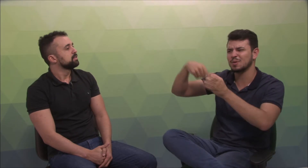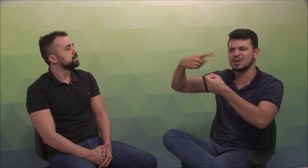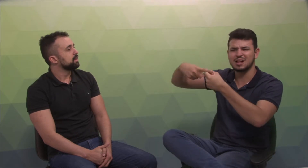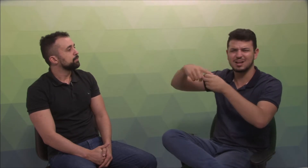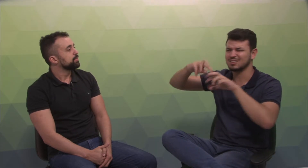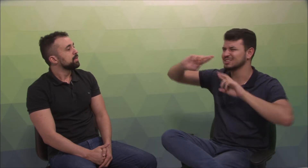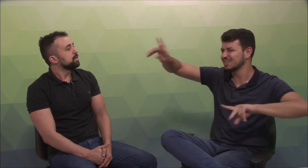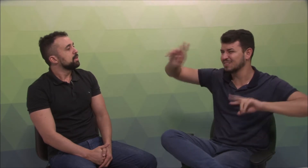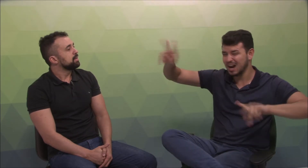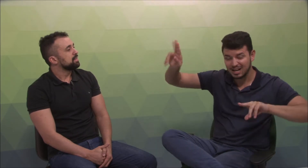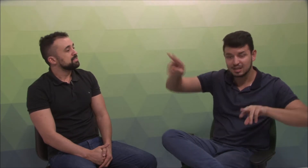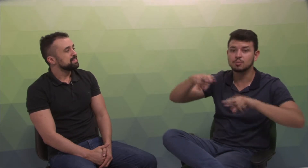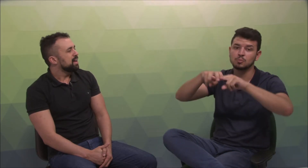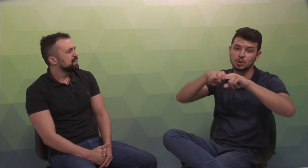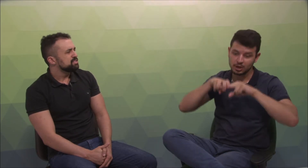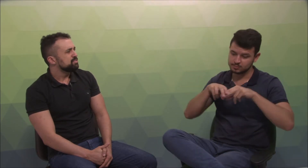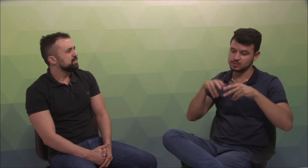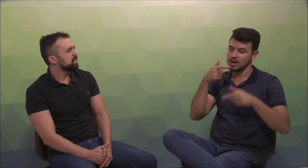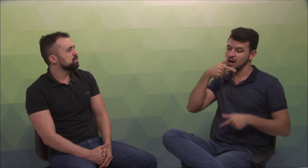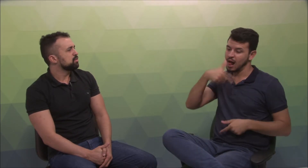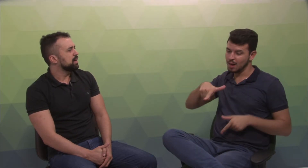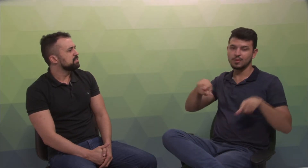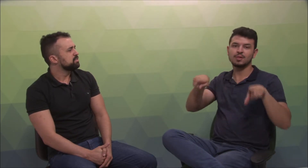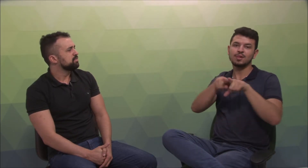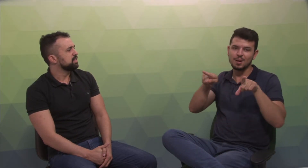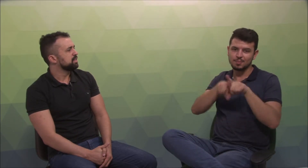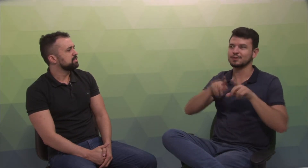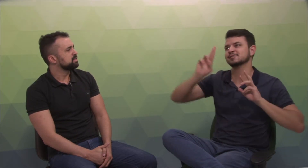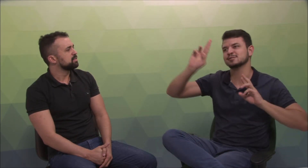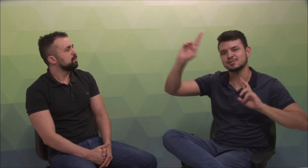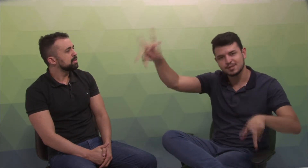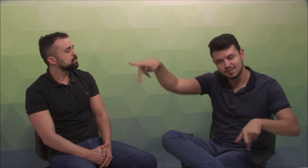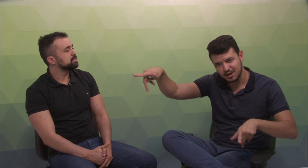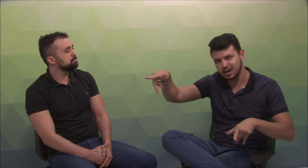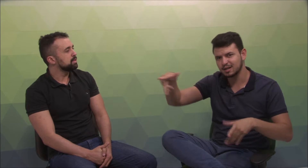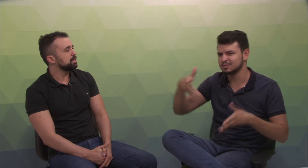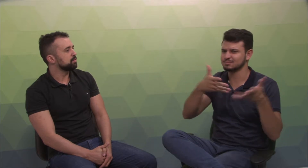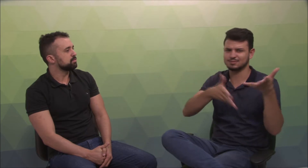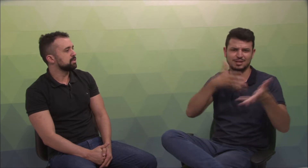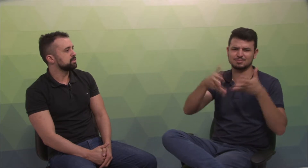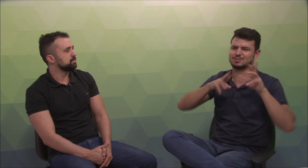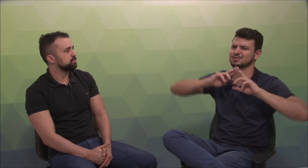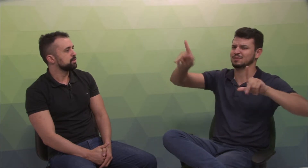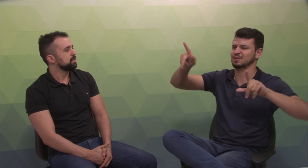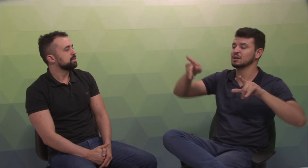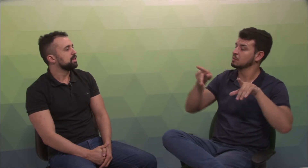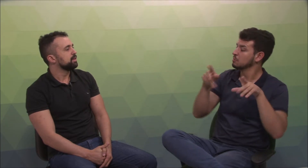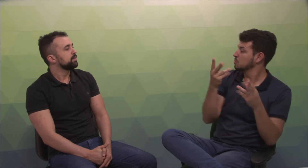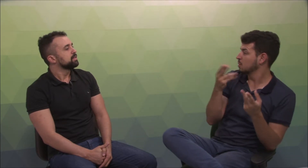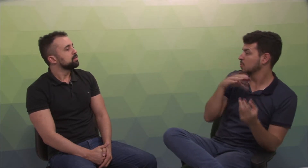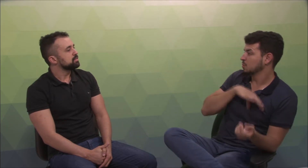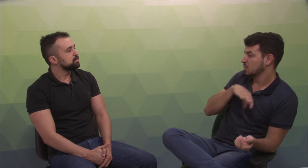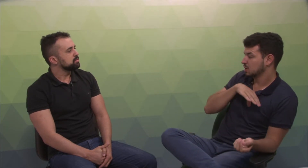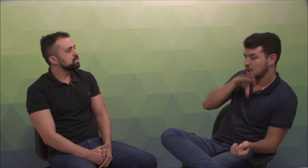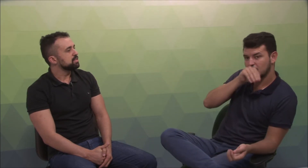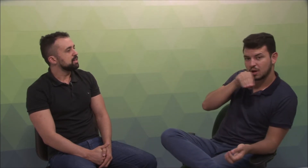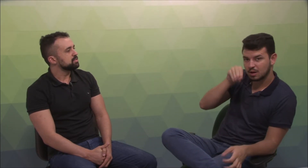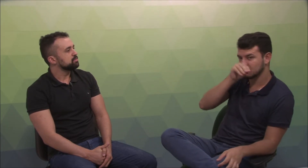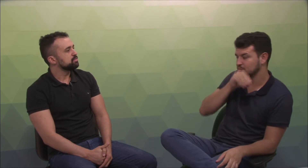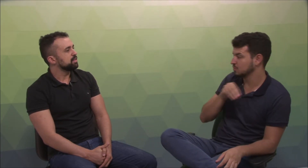né? Cidades diferentes, locais diferentes, então a língua também acontece isso, né? Então, as línguas de sinais são